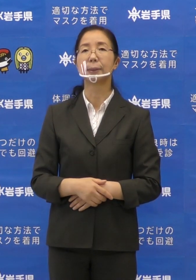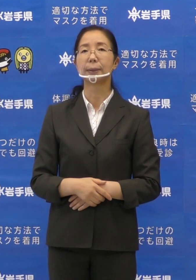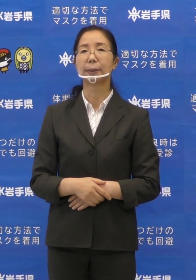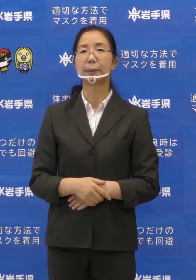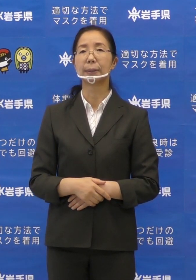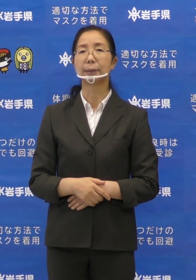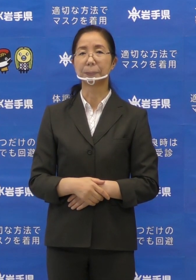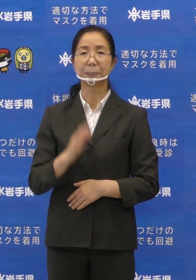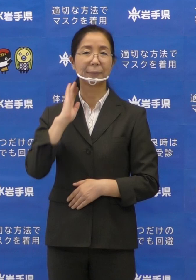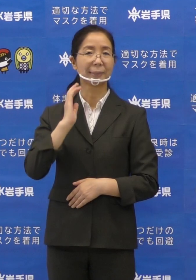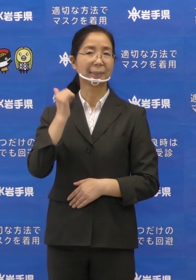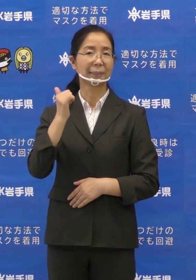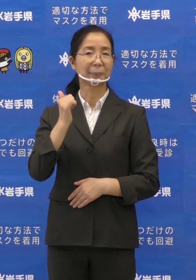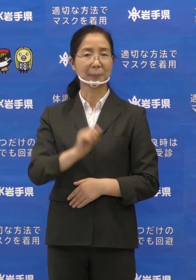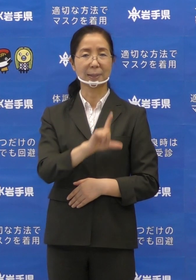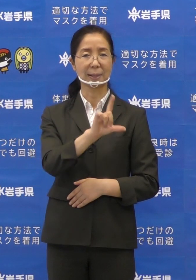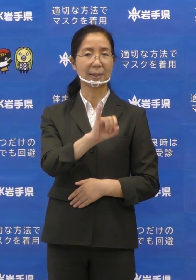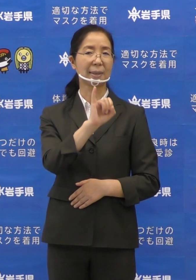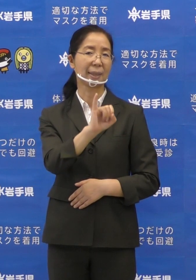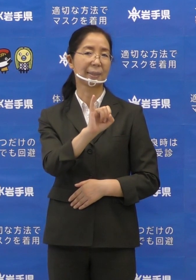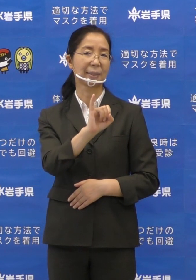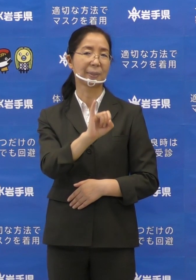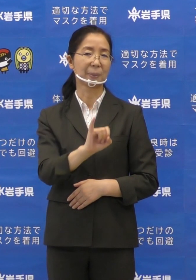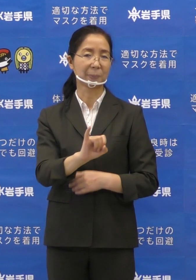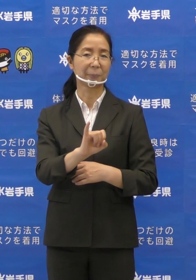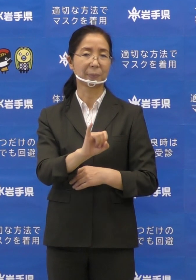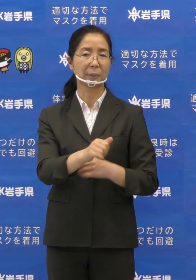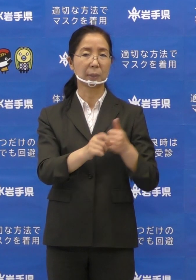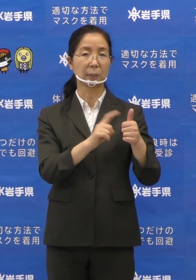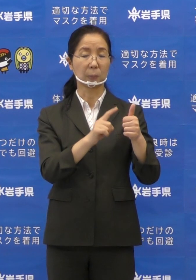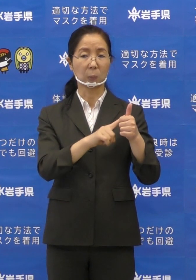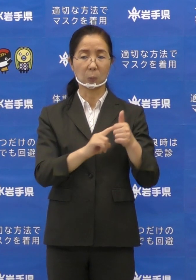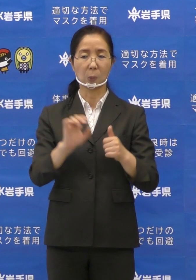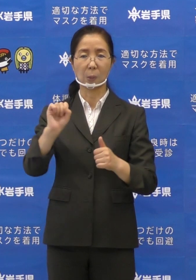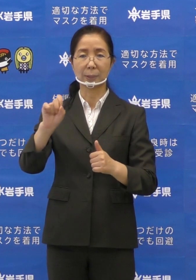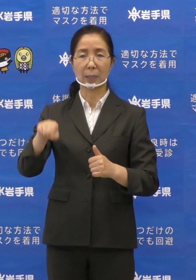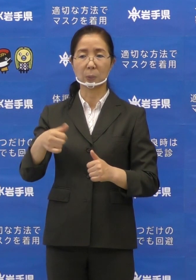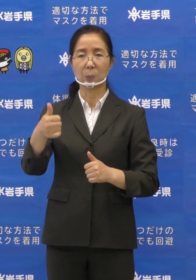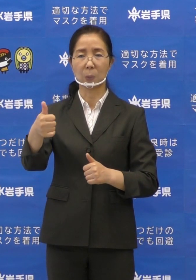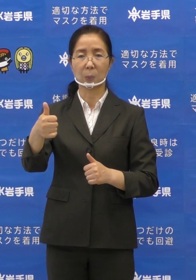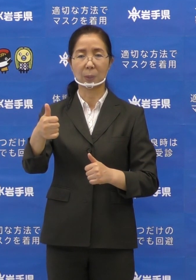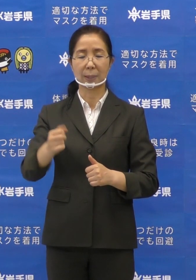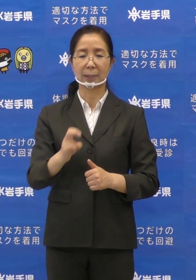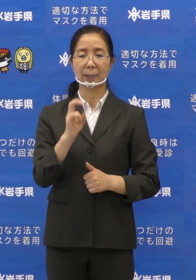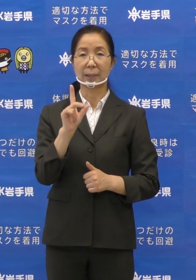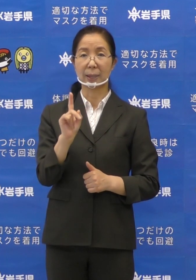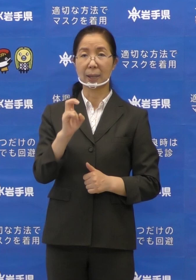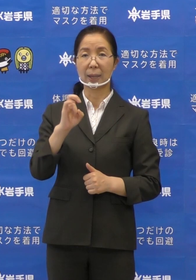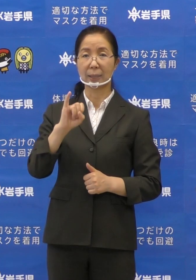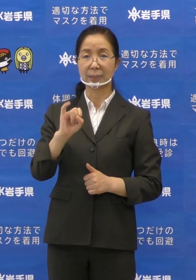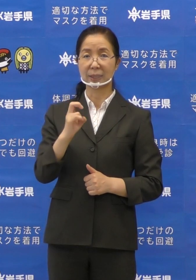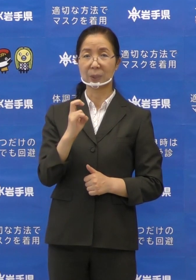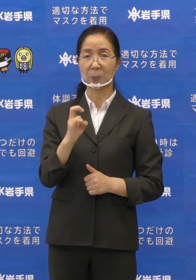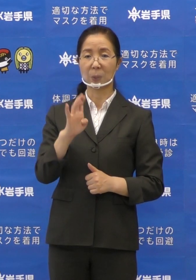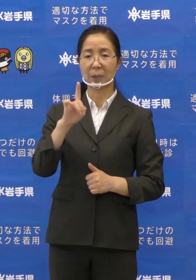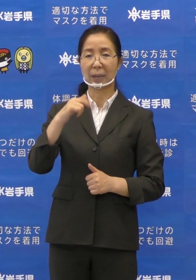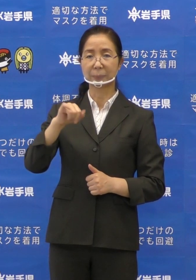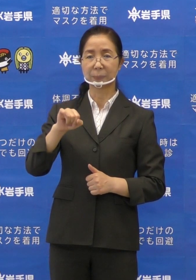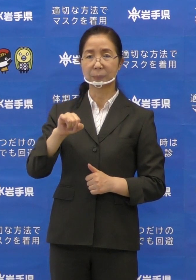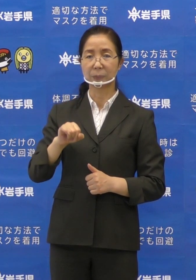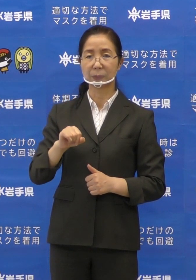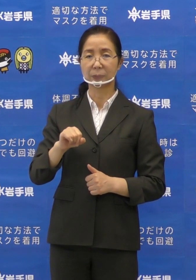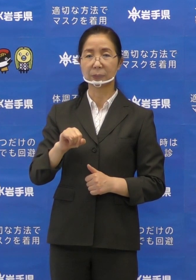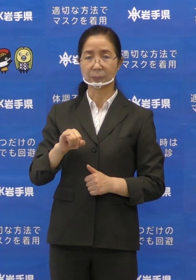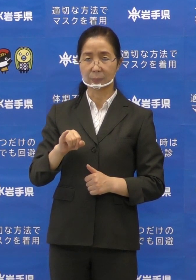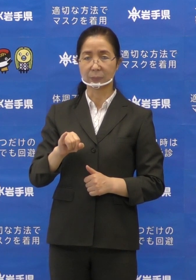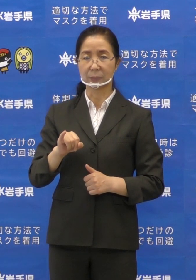知事はレイを佐野さんに例えてでカイロレンをシナさんに例えてご自身はスカイ